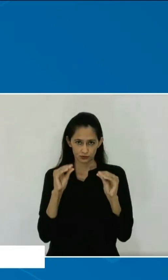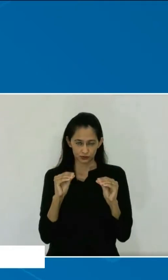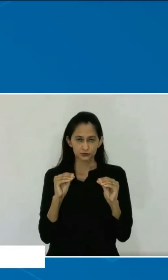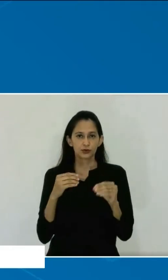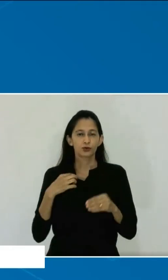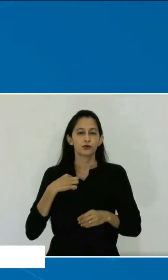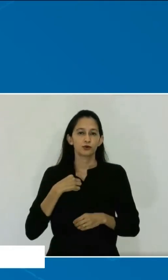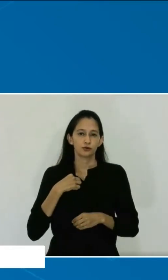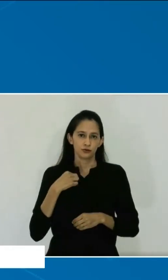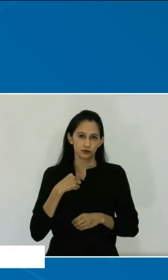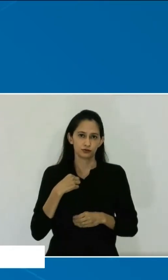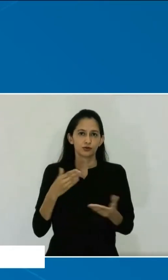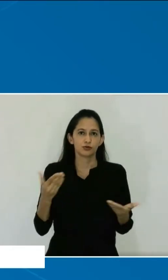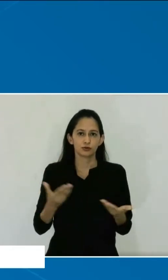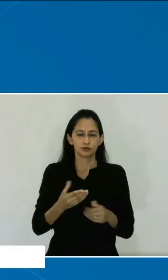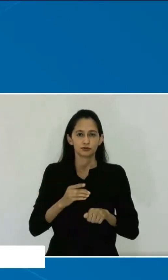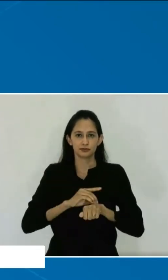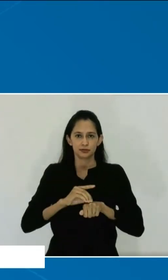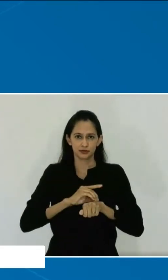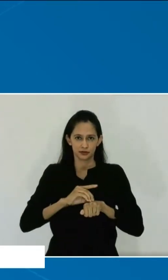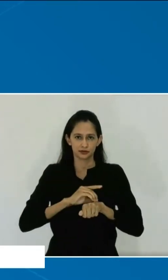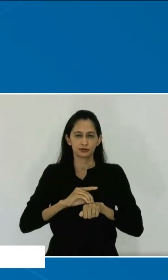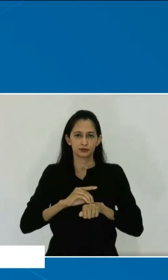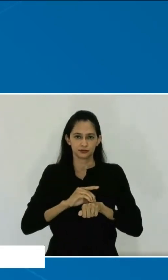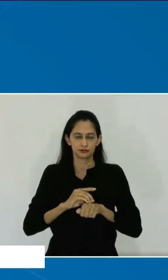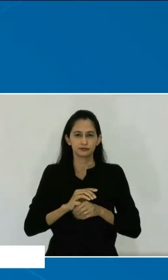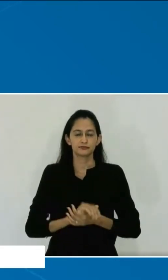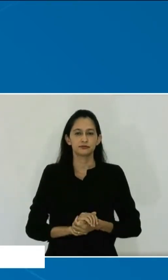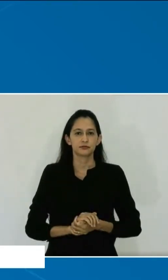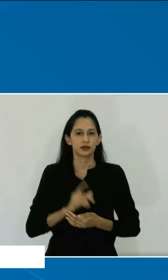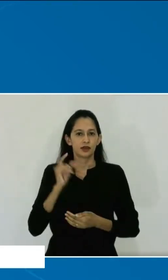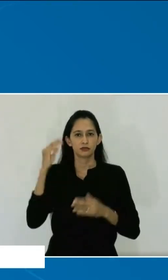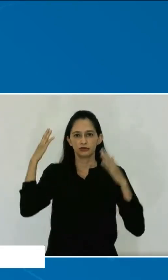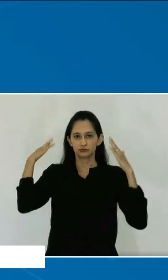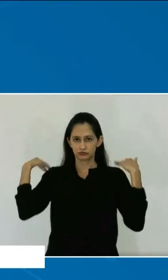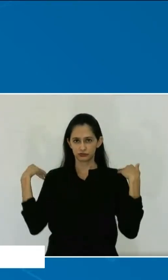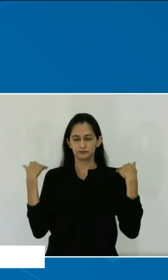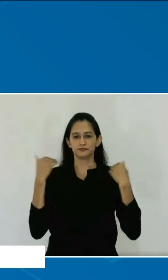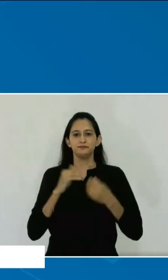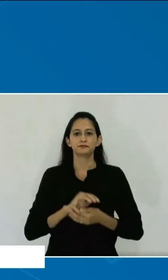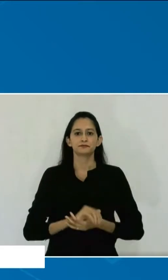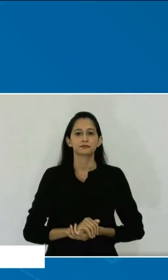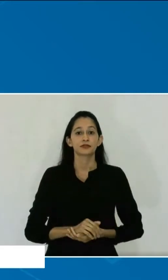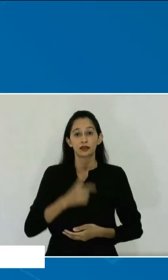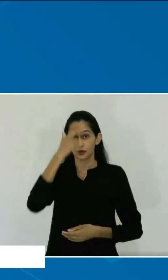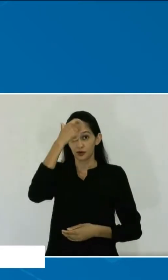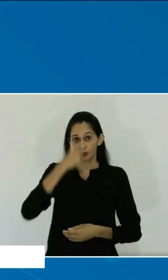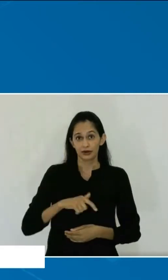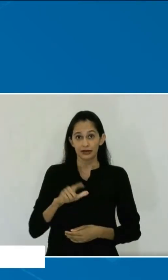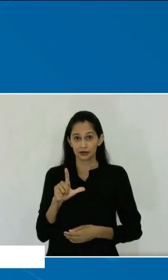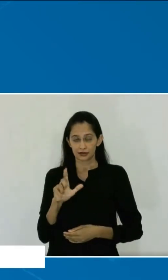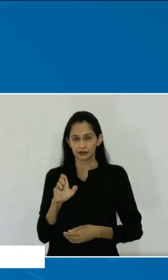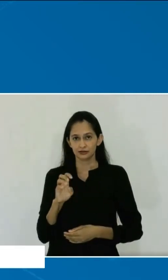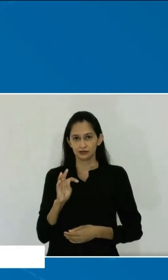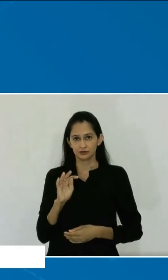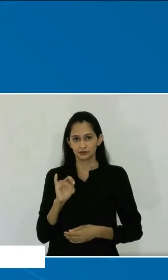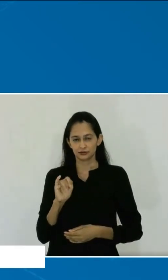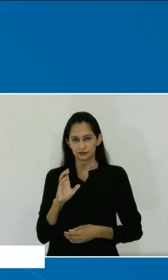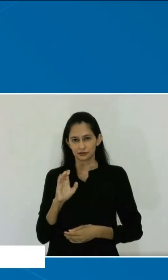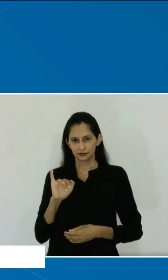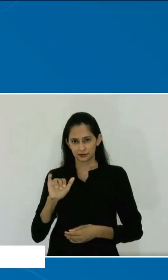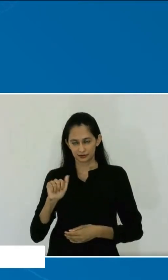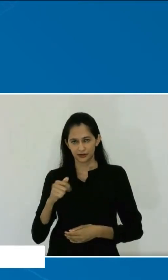Hoje a Jenny está usando roupas toda preta, está com os cabelos soltos. Eu sou Letícia, sou uma mulher branca,